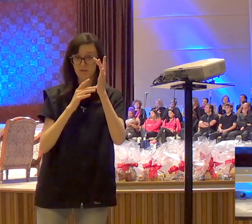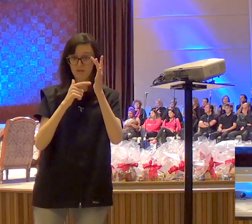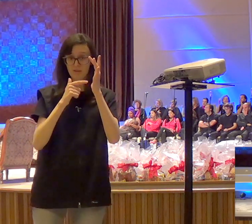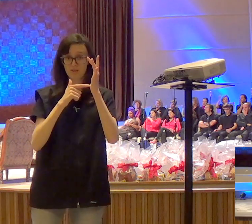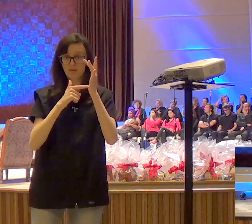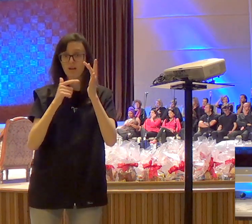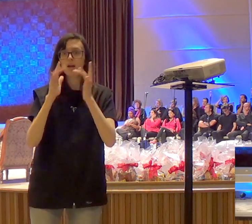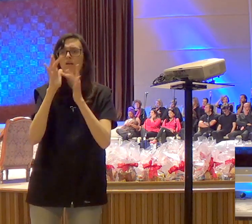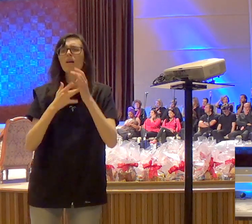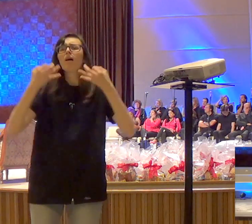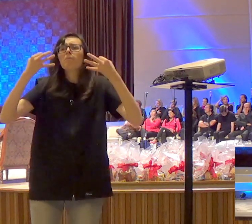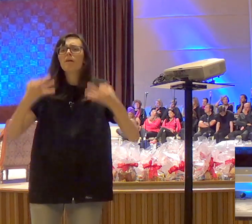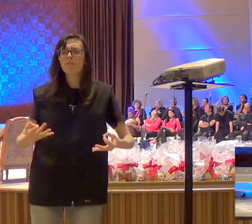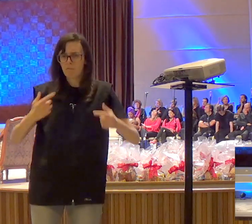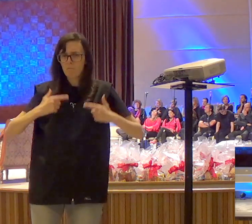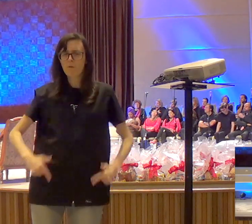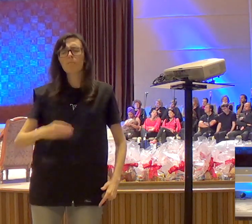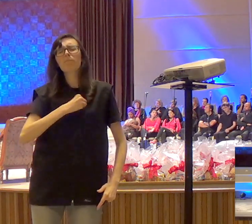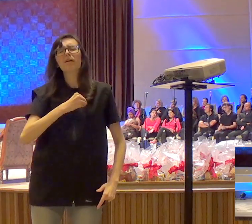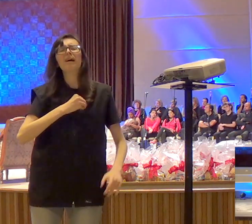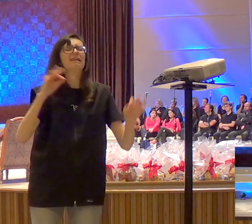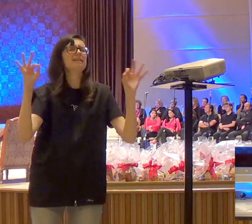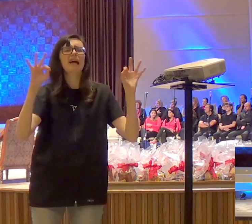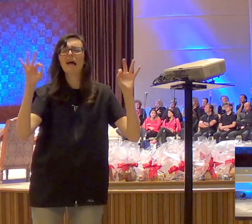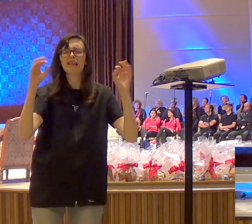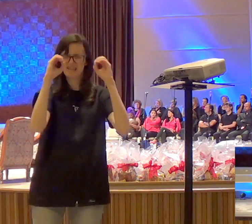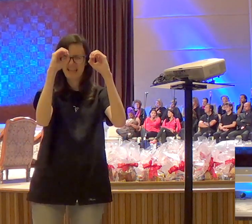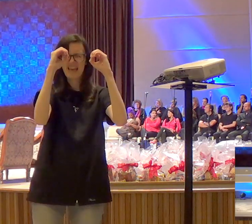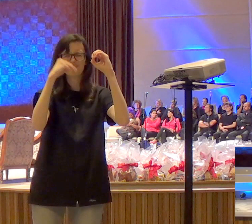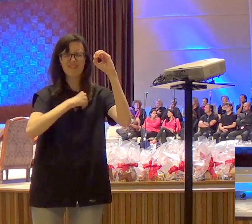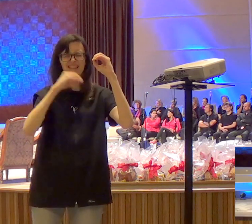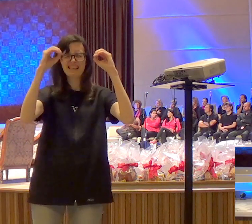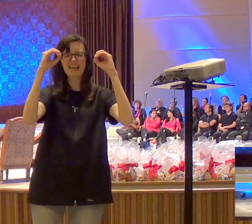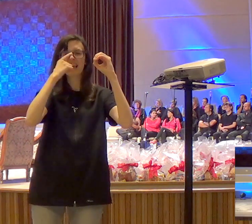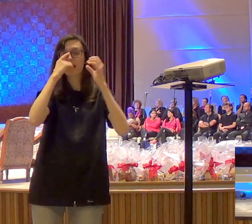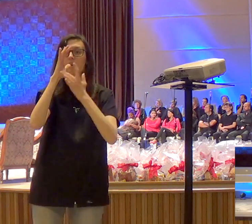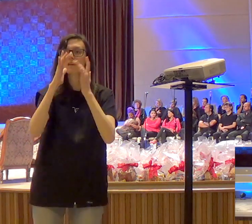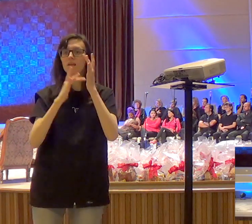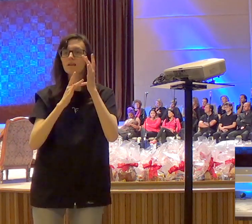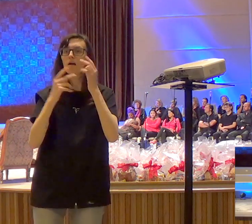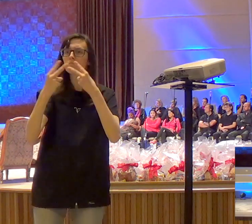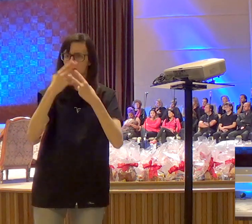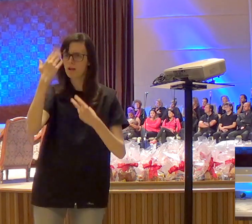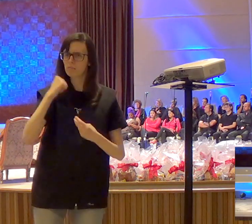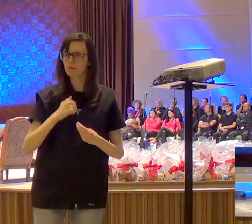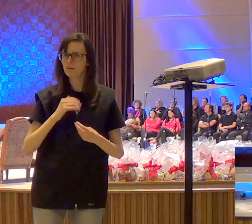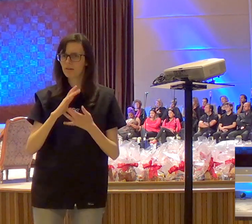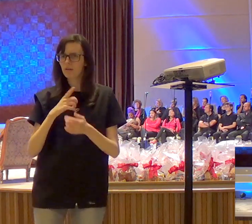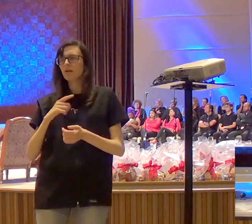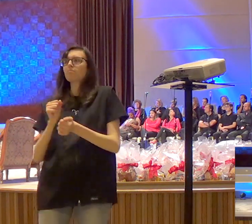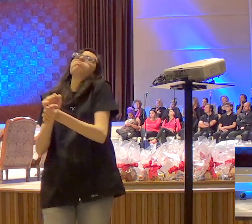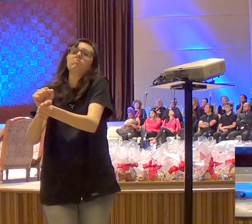without sin, que era perfeito e sem nenhum pecado, went to jail. Foi para a prisão. And